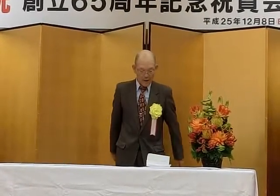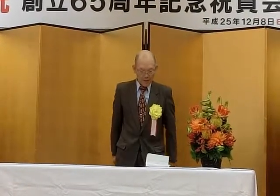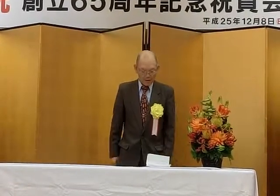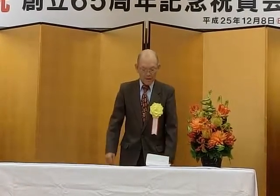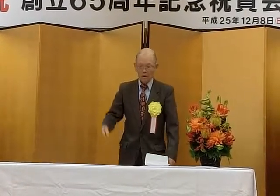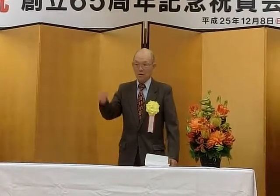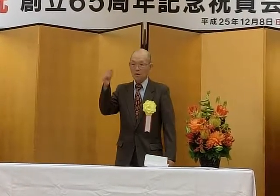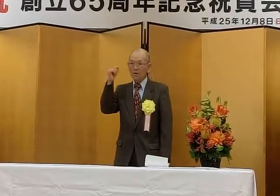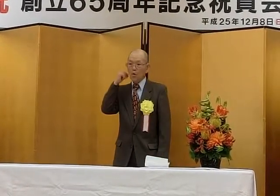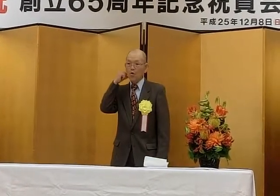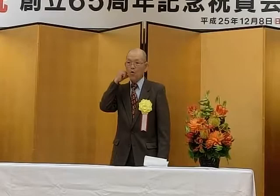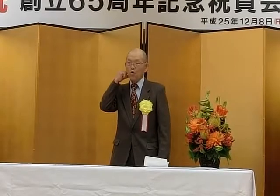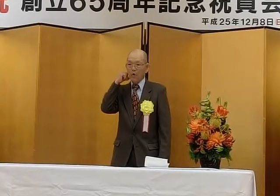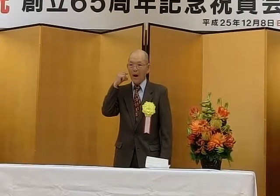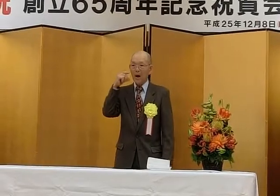私のことですけれども、